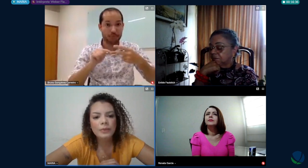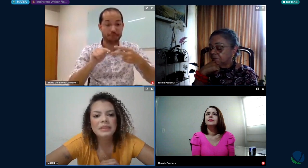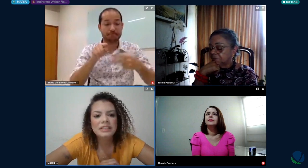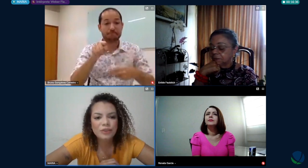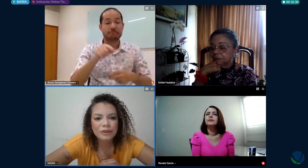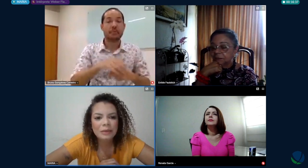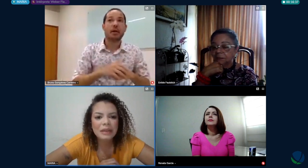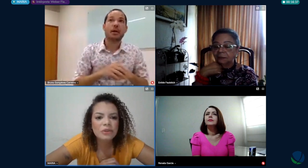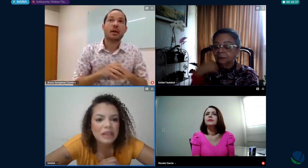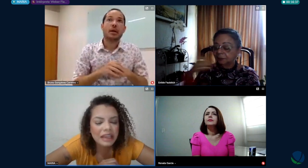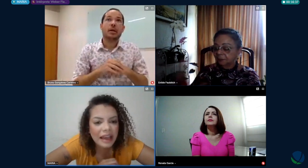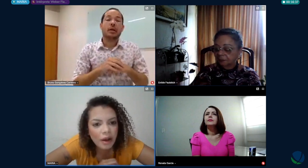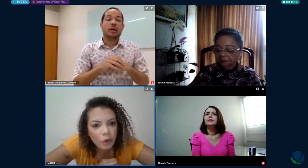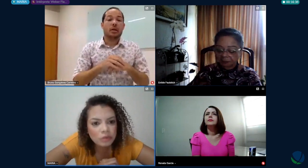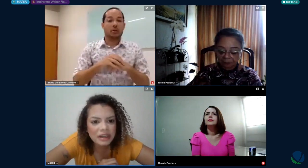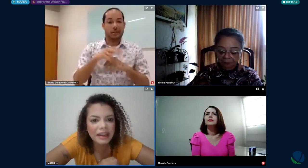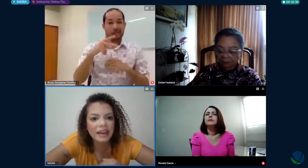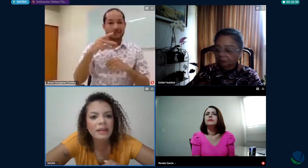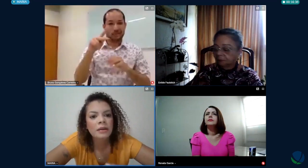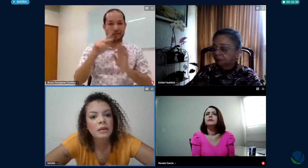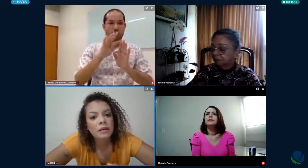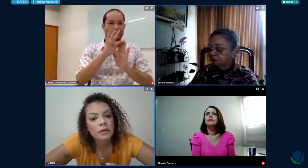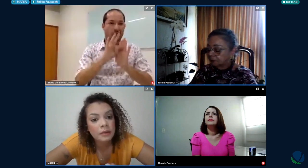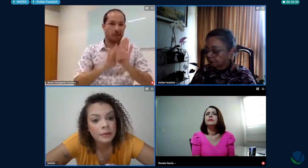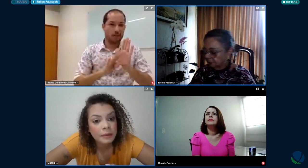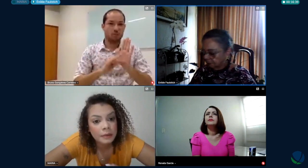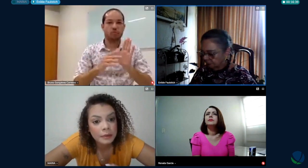Então, eu me sinto contemplado aqui. A outra é...